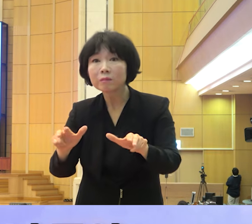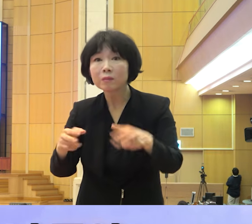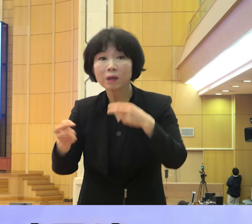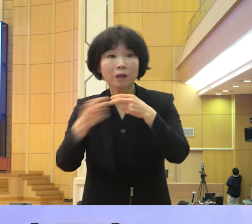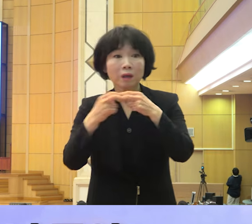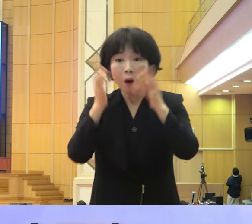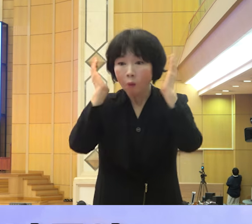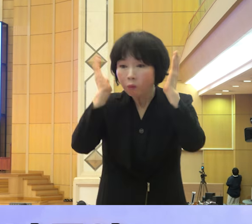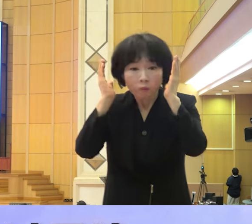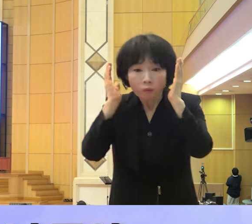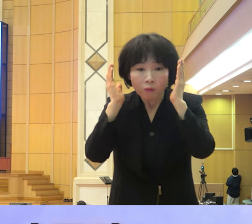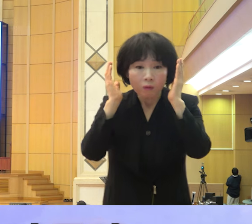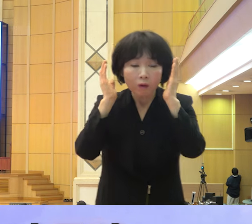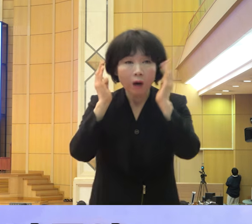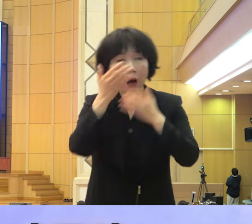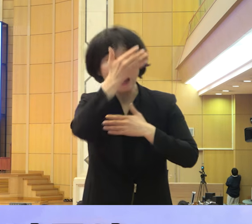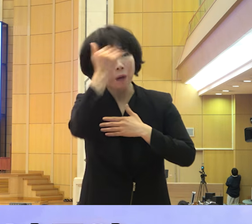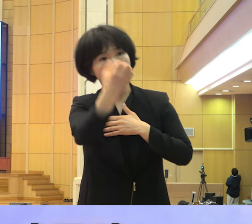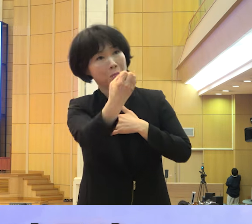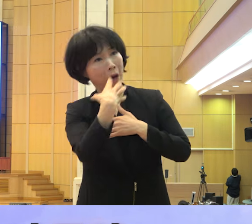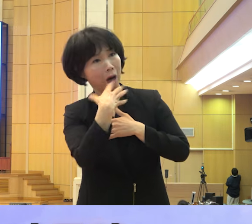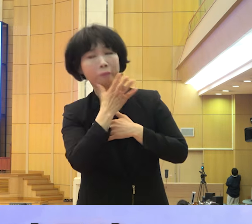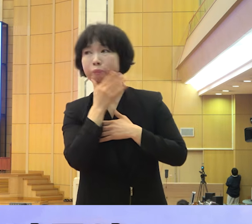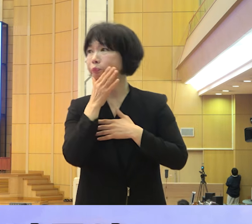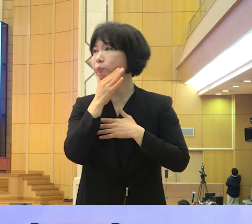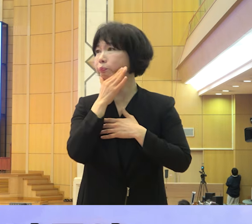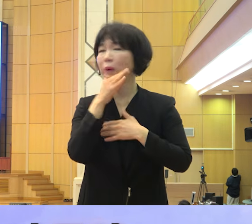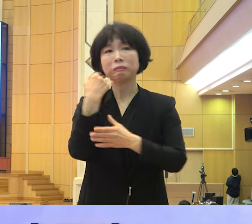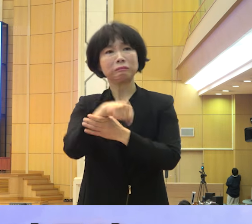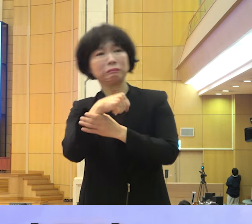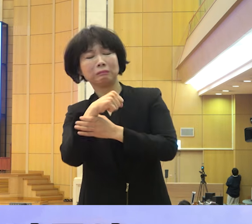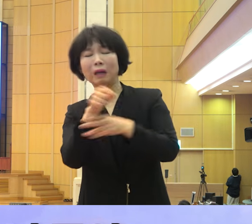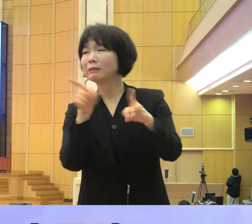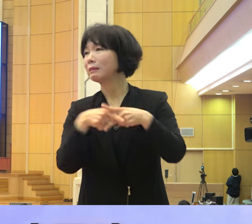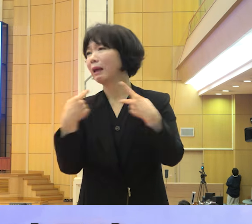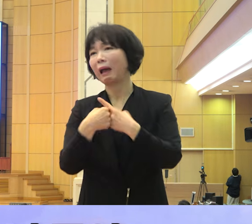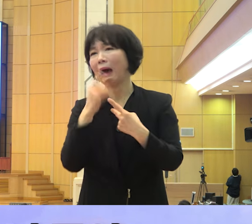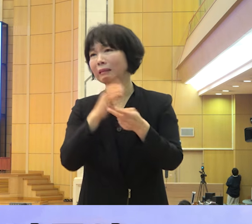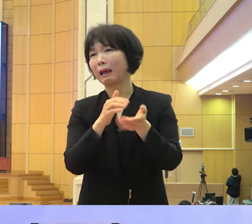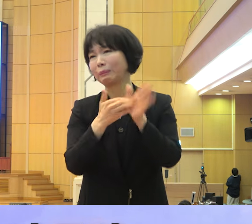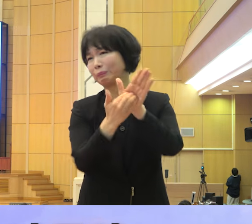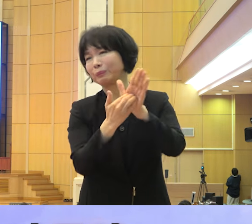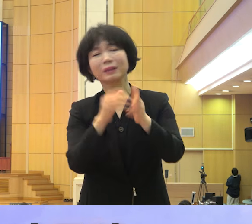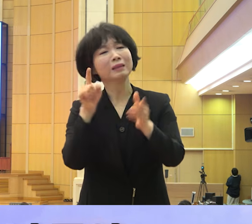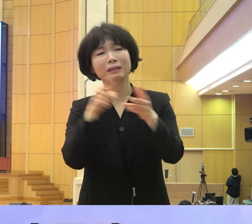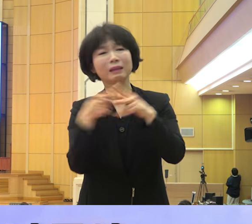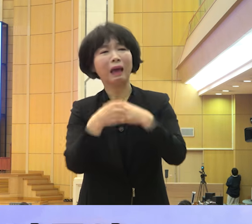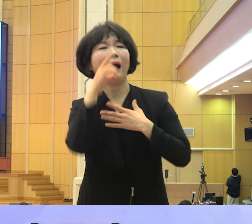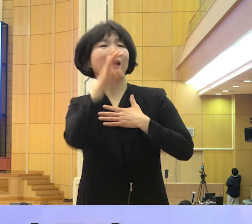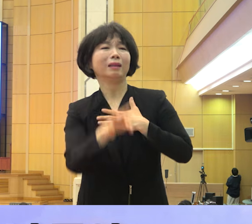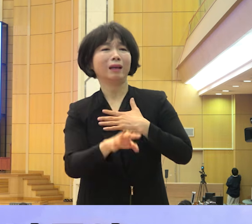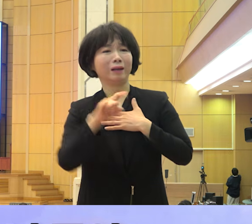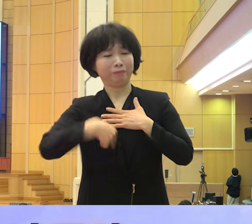현대의학적으로는 도저히 할아버지 말씀이 이해도 안 가고 받아들일 수가 없는 거예요.